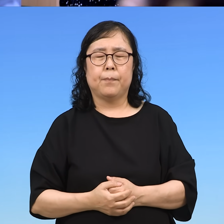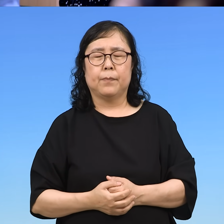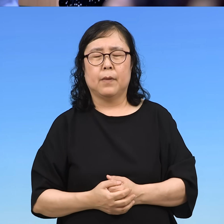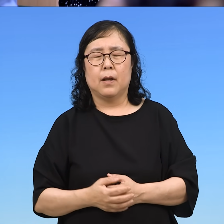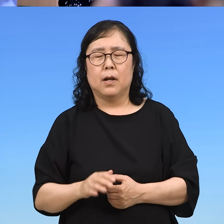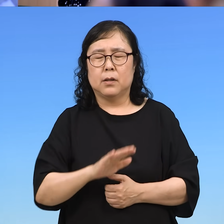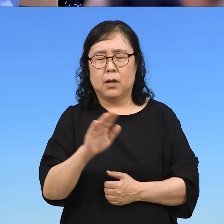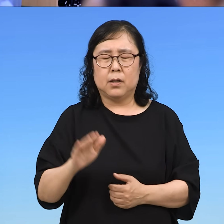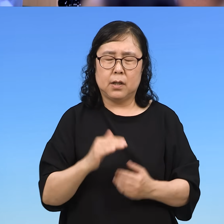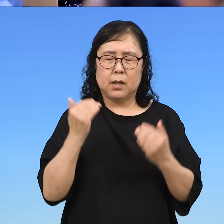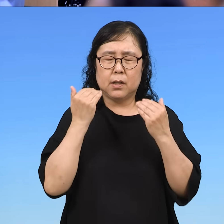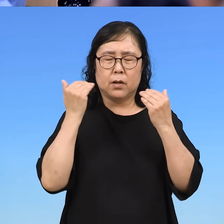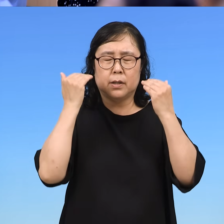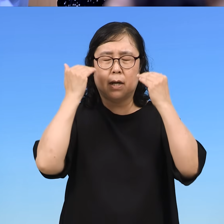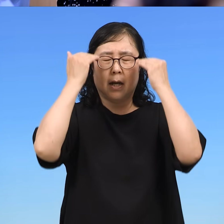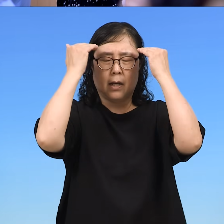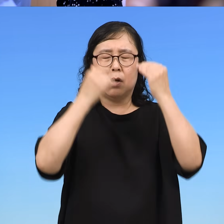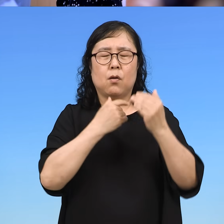성장하기 원합니다.